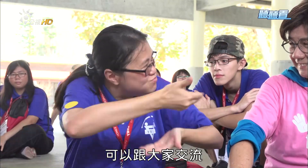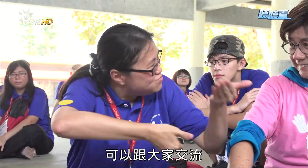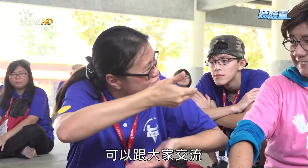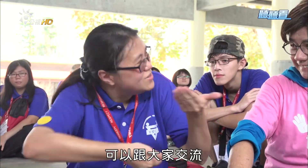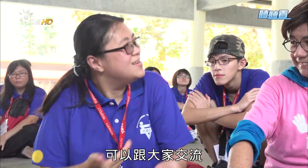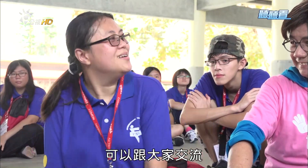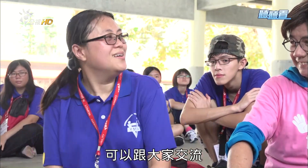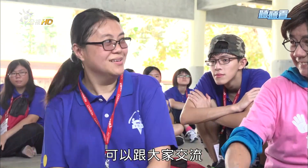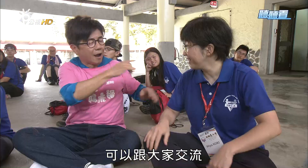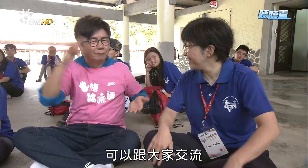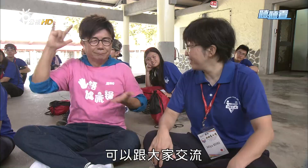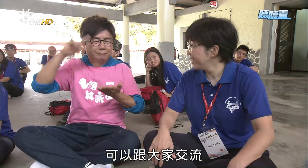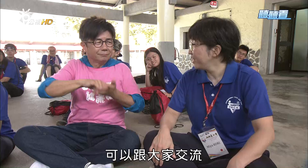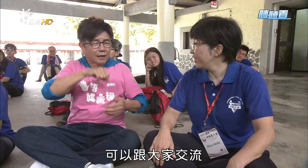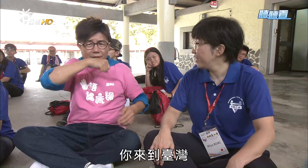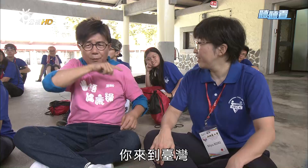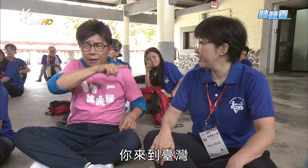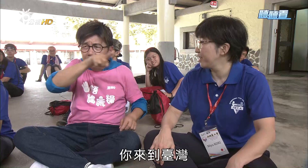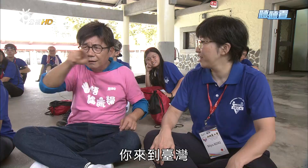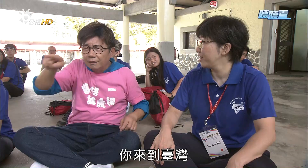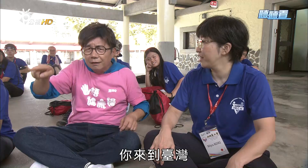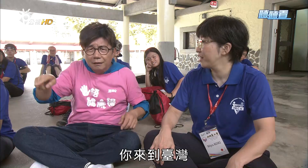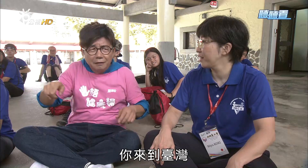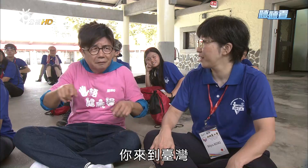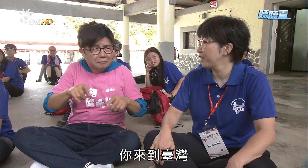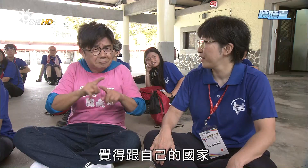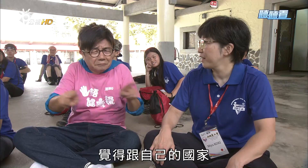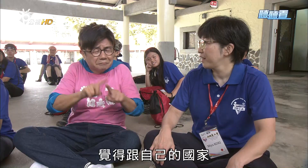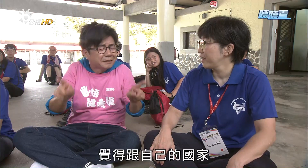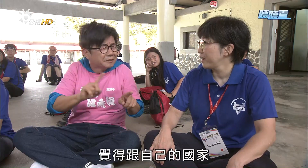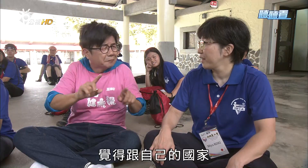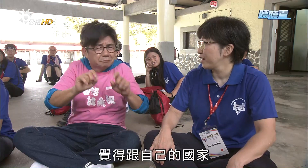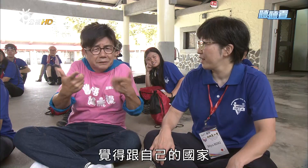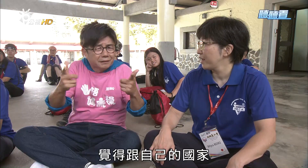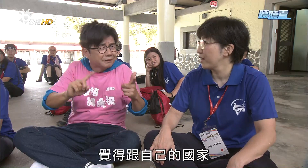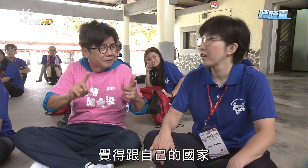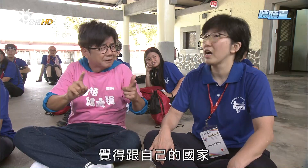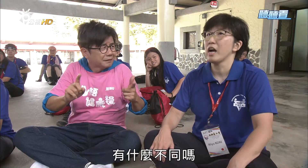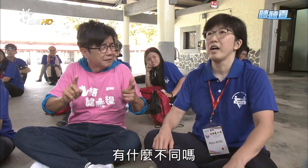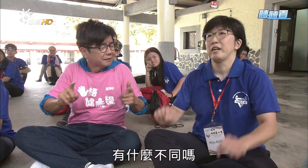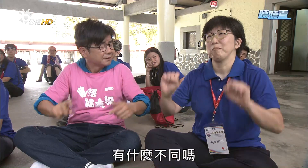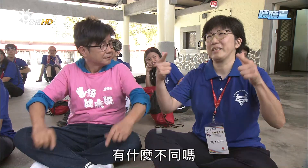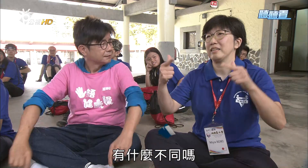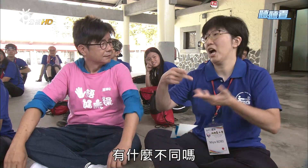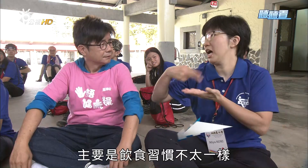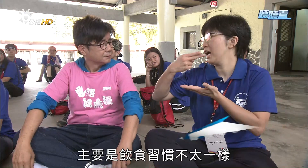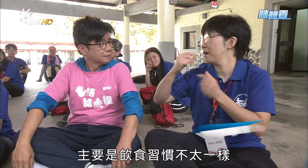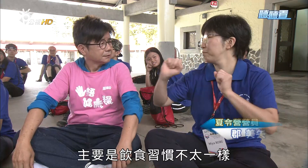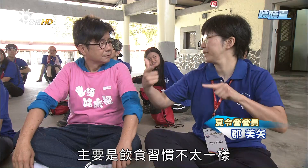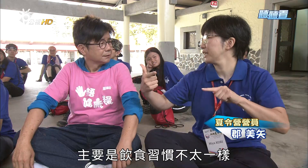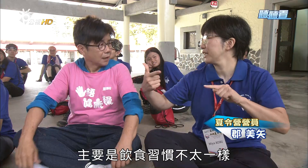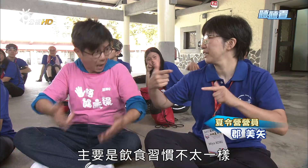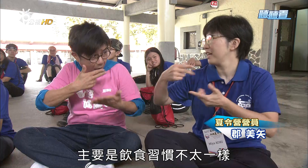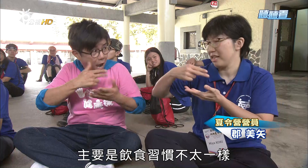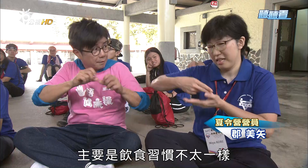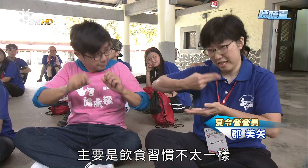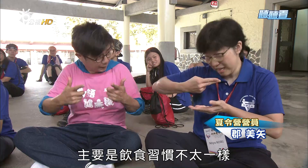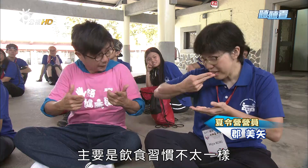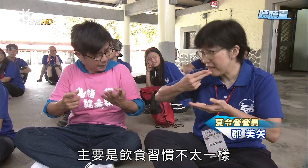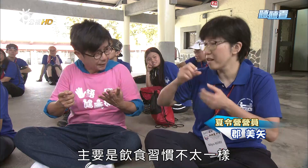大家交流。 你来到台湾呢，觉得跟自己的国家有什么不同吗？ 主要是饮食习惯， 饮食习